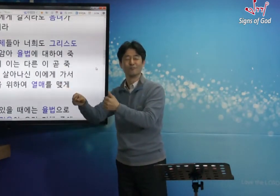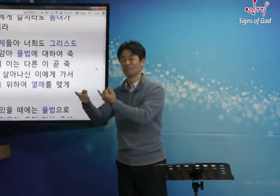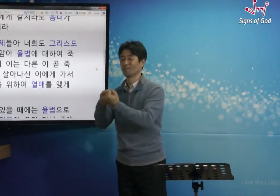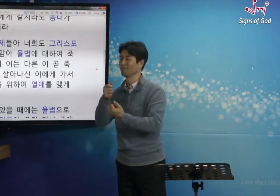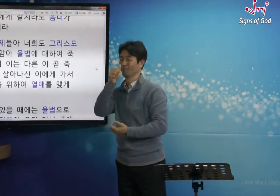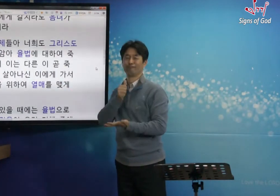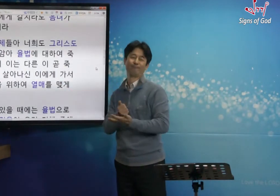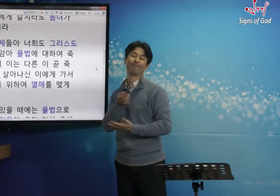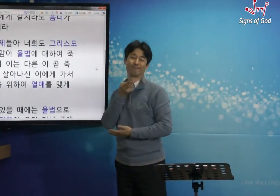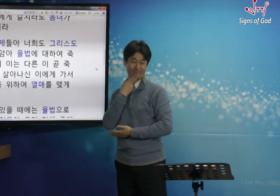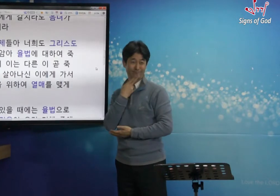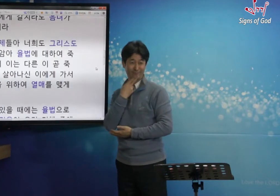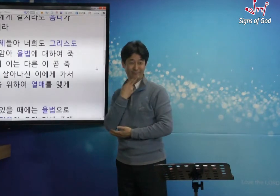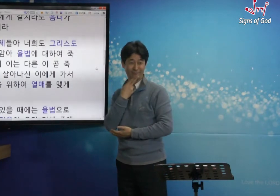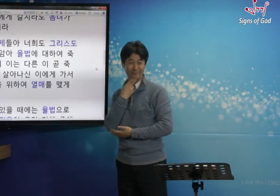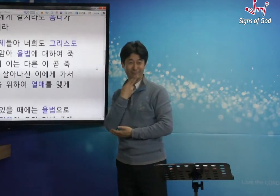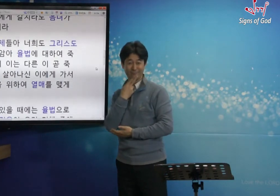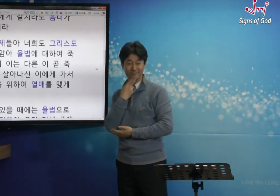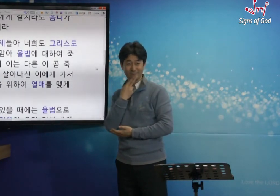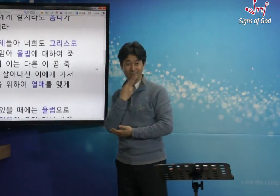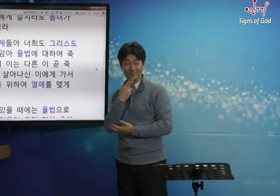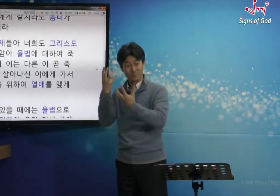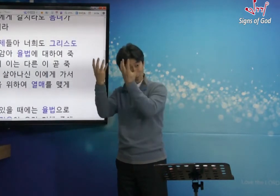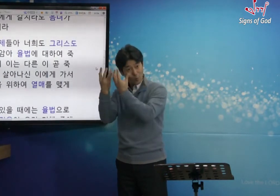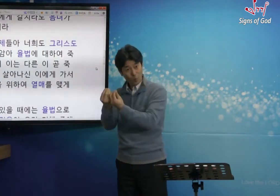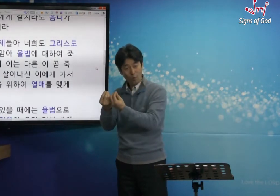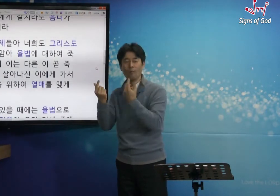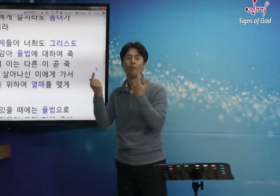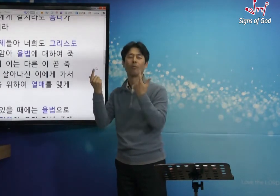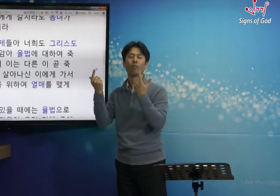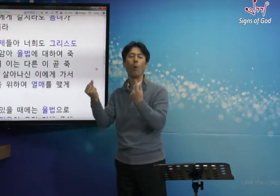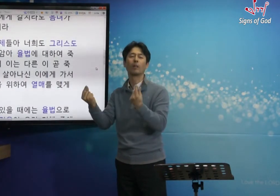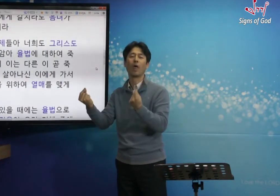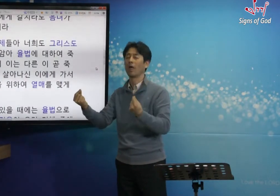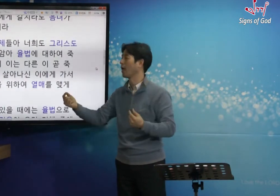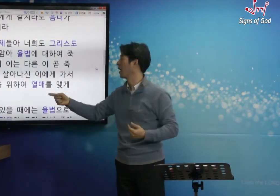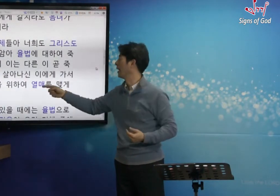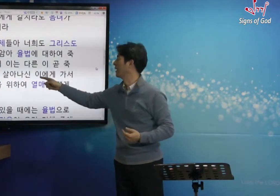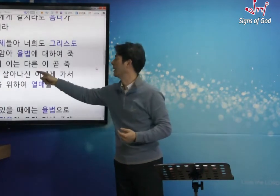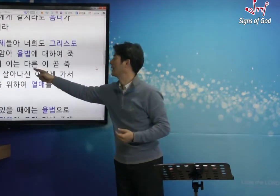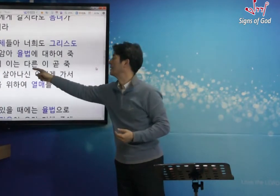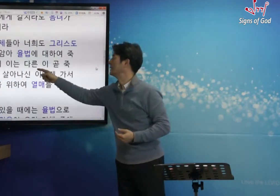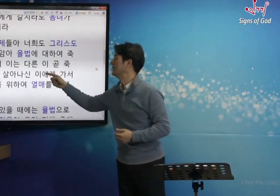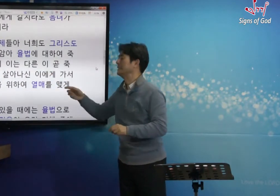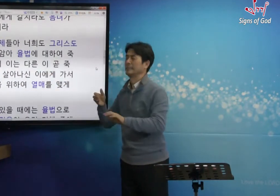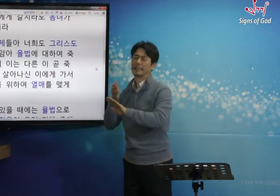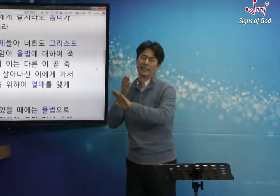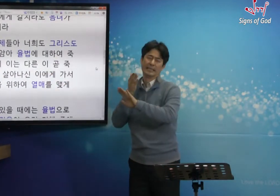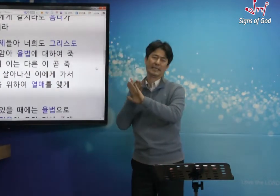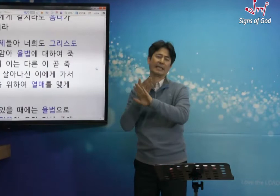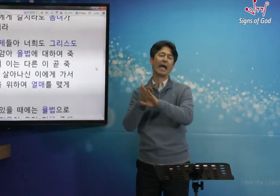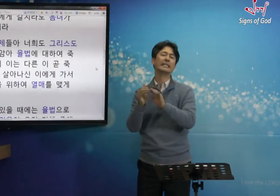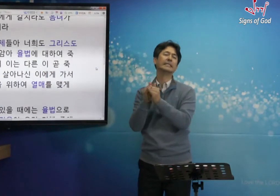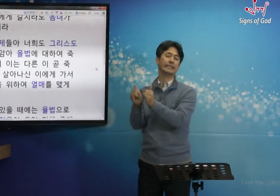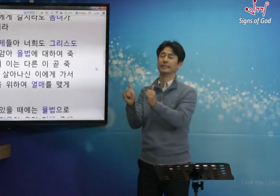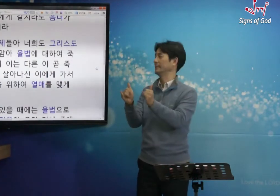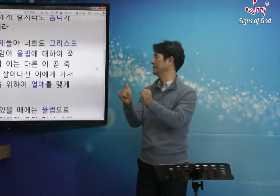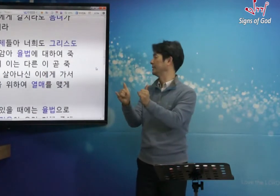있다라고, 그럼에도 불구하고 그것이 음녀가 아니다 라고 기록되어 있는 것처럼 여기에 다른이라고,